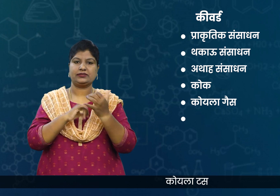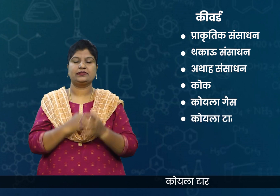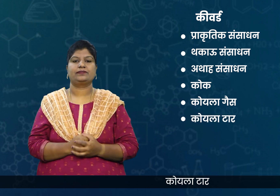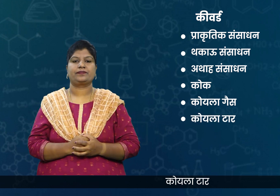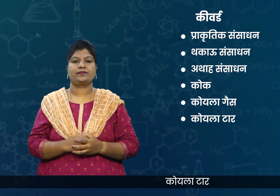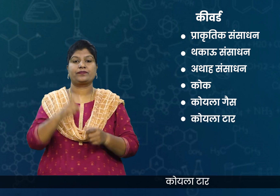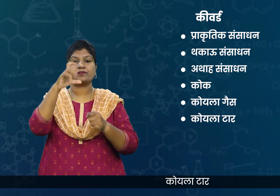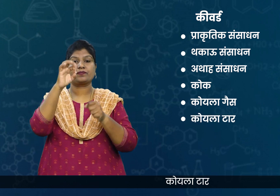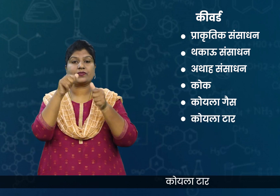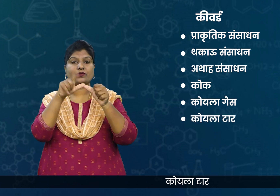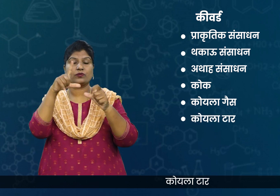कोयला टार,